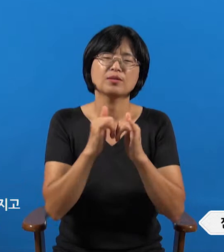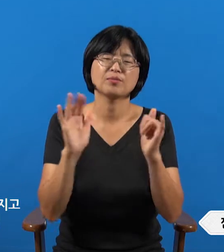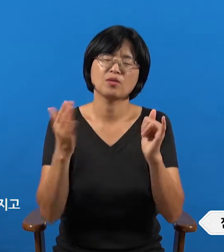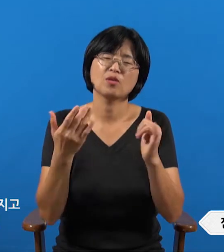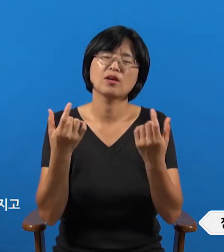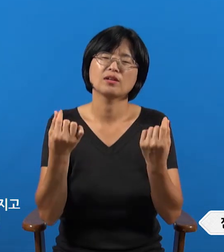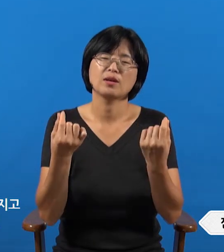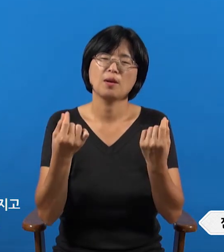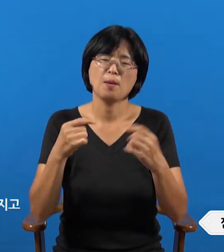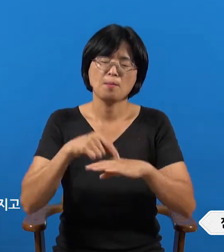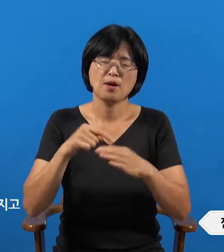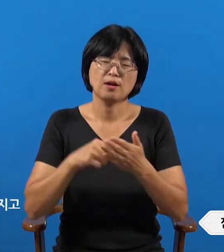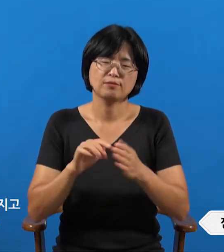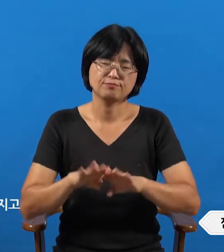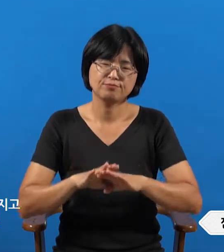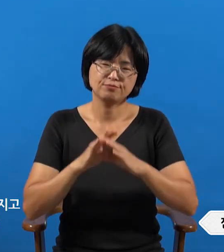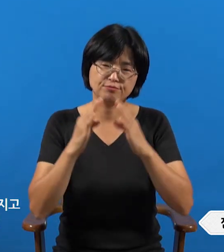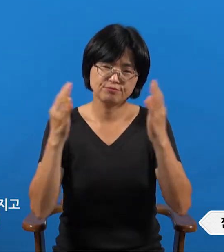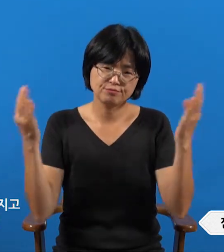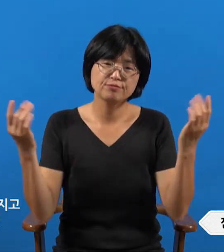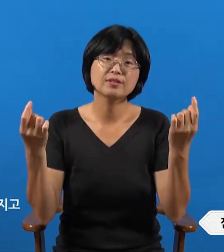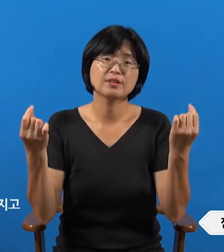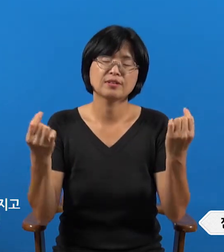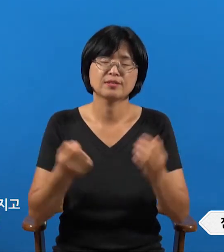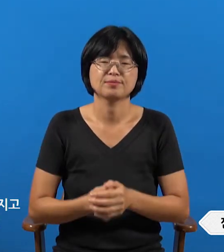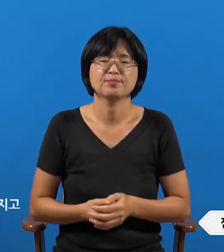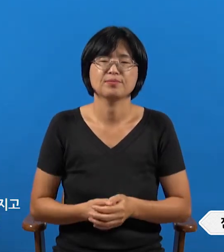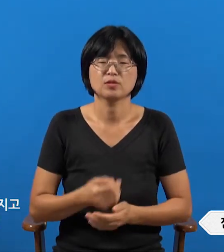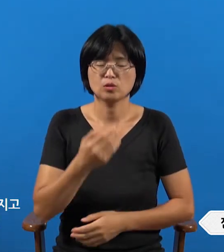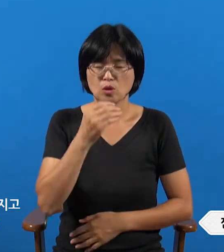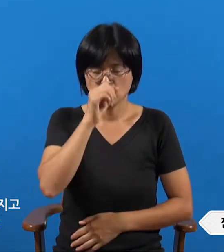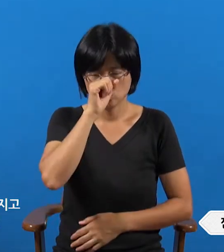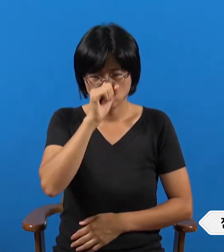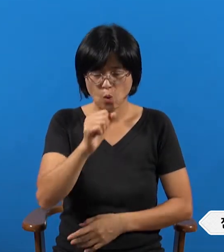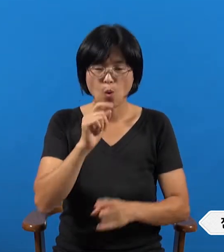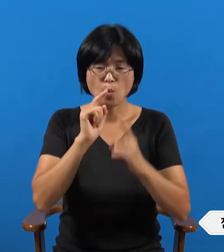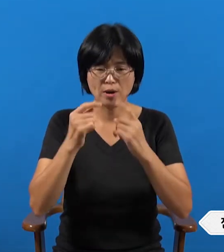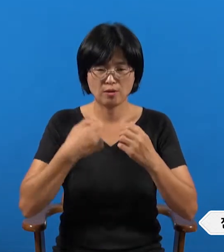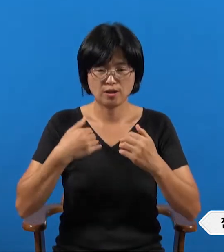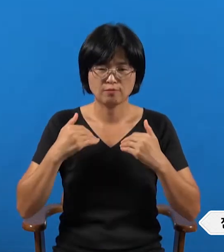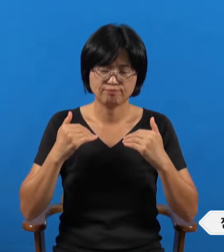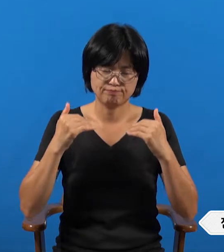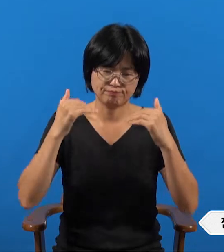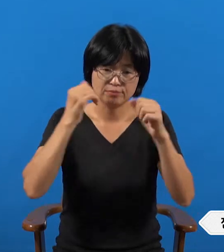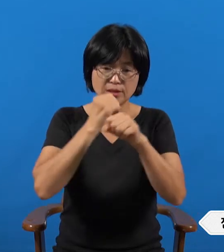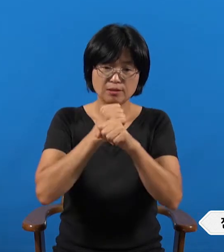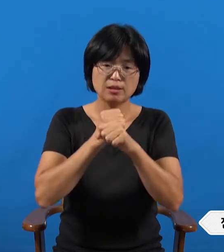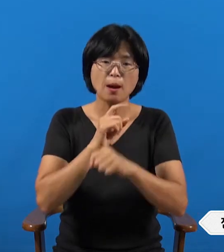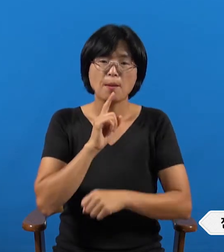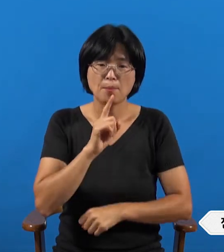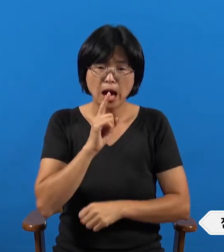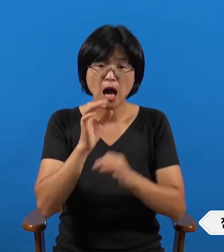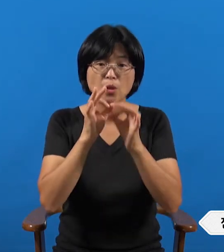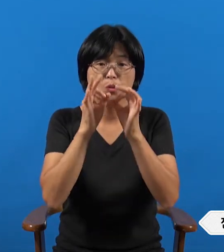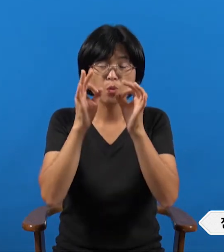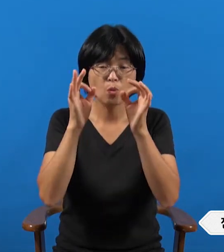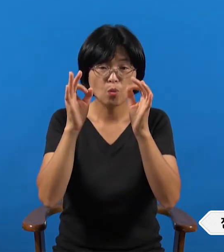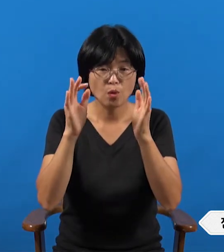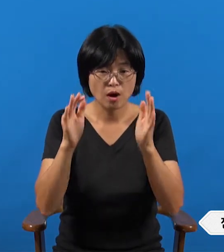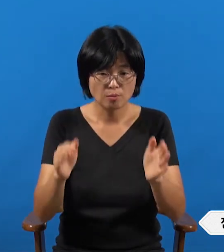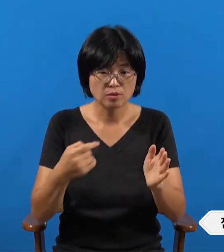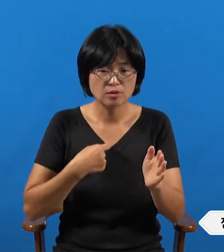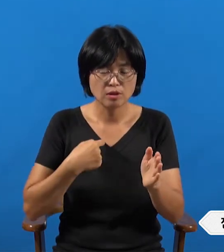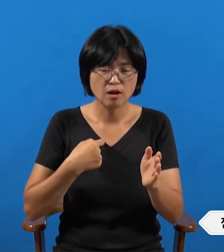되어 마음 한 자락이 환해지고, 좋은 말이 나를 키우는 걸 나는 말하면서